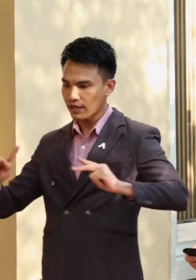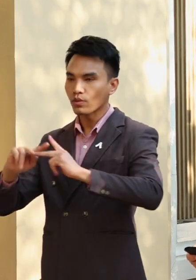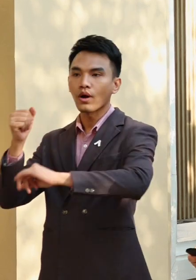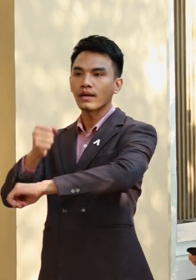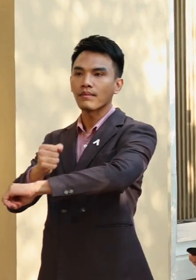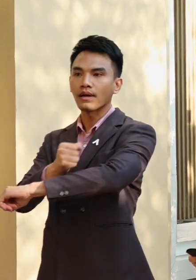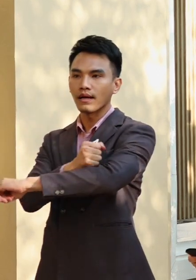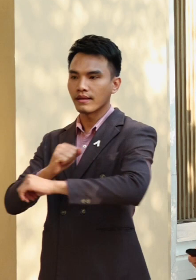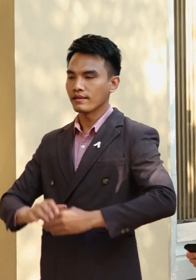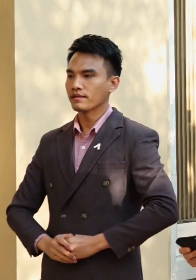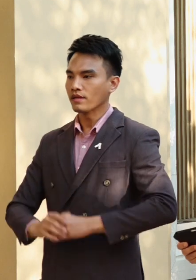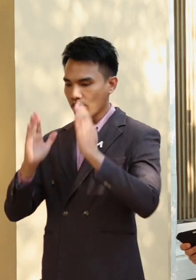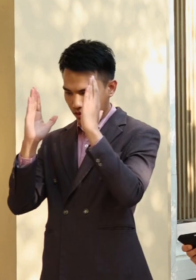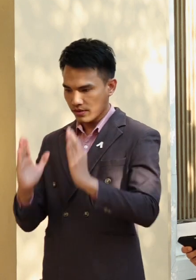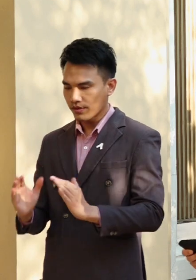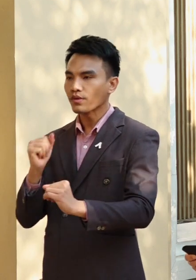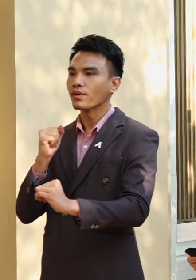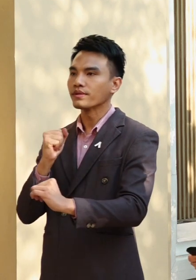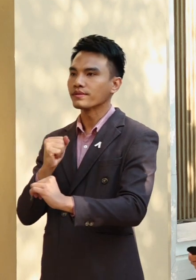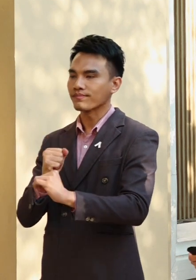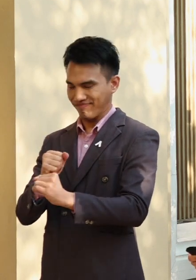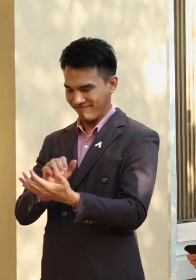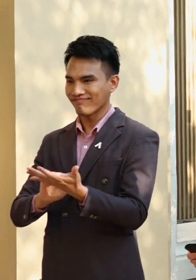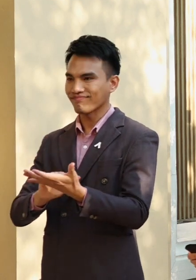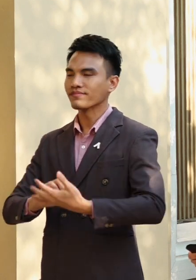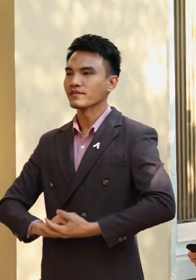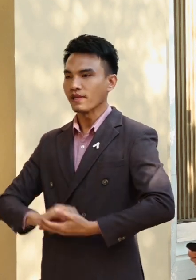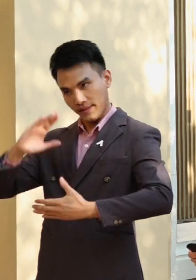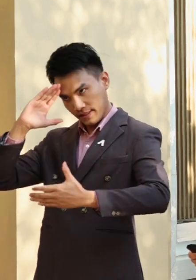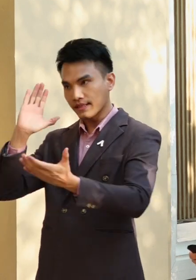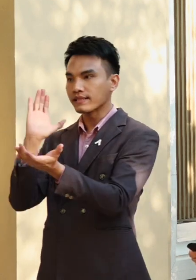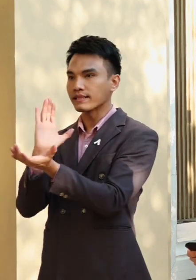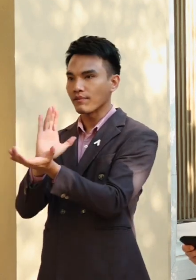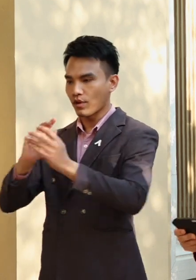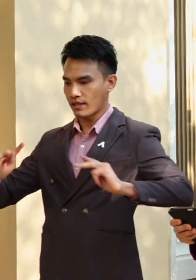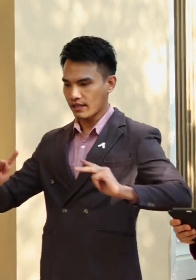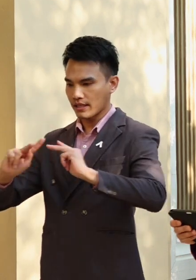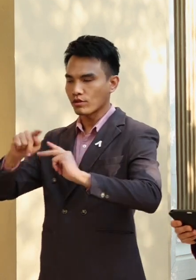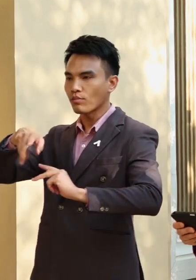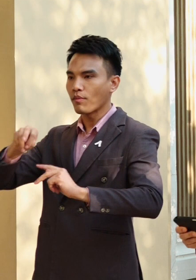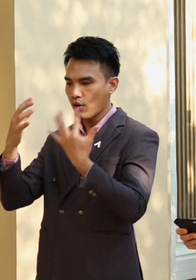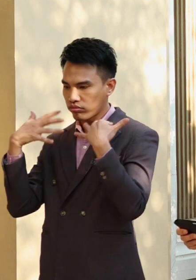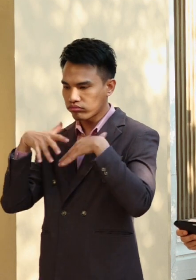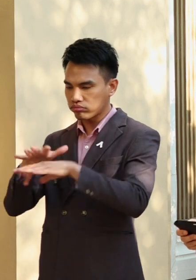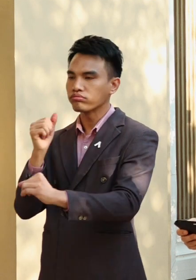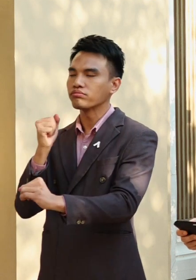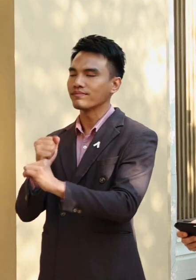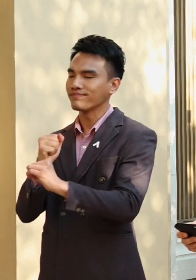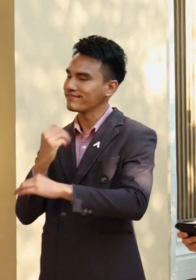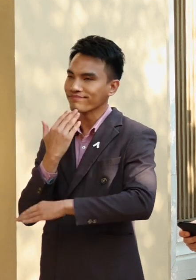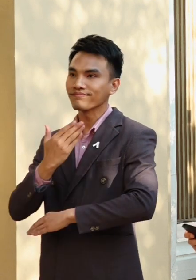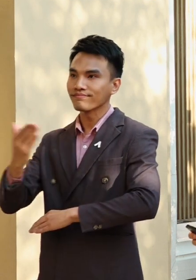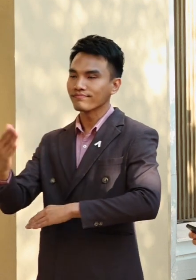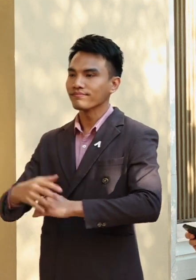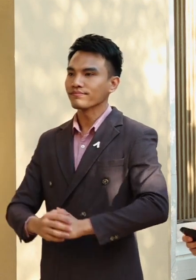านกับเจ้าหน้าที่ขออภัยครับเจ้าหน้าที่ตำรวจนะครับแล้วก็กระทรวงพม.เองเราดำเนินการเป็นอย่างเข้มงว